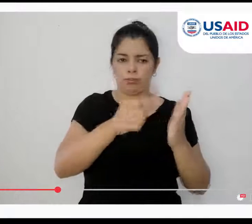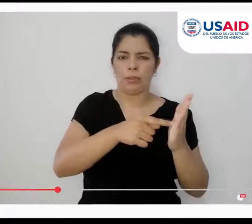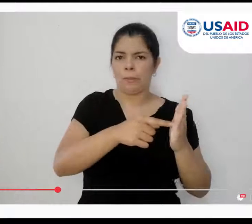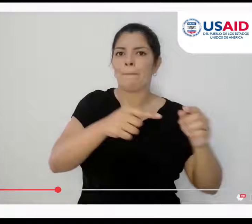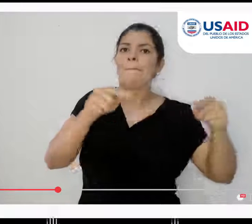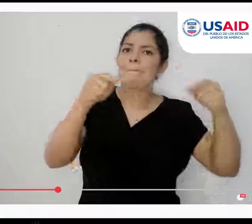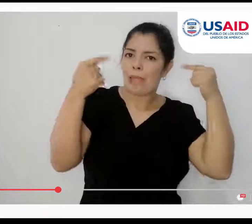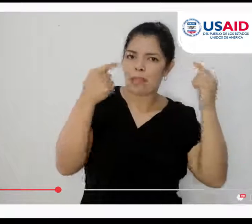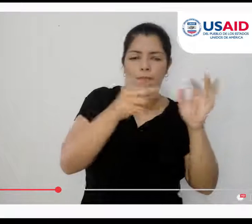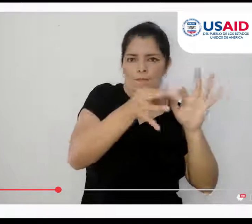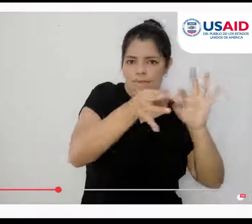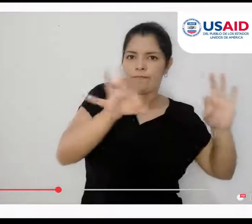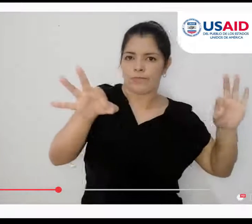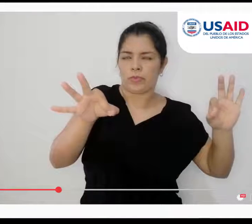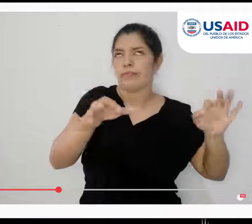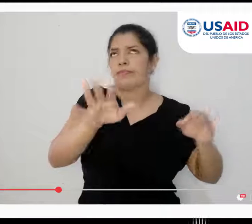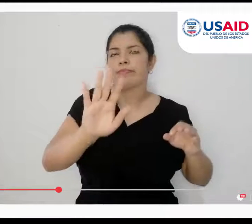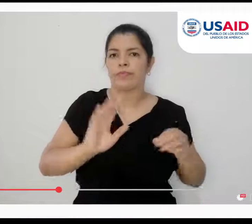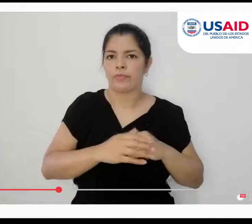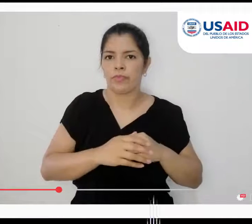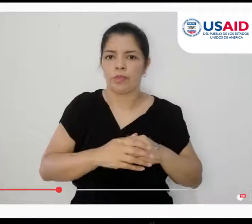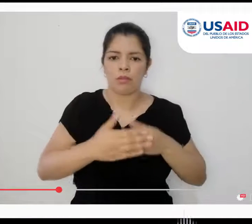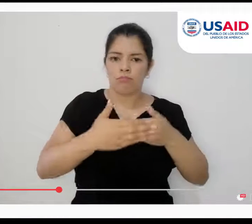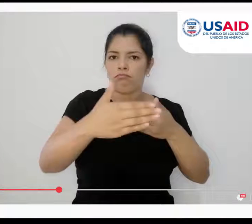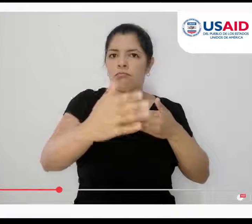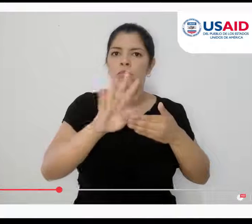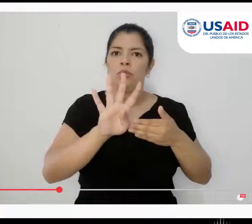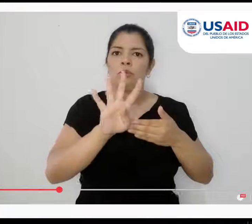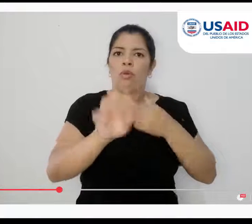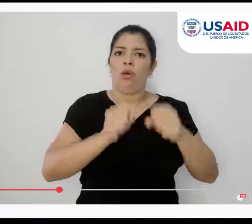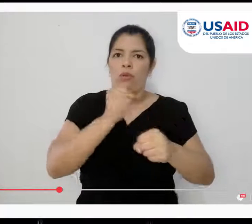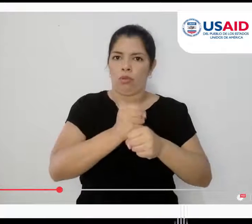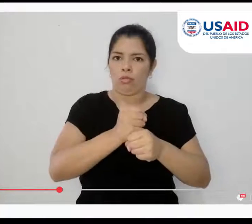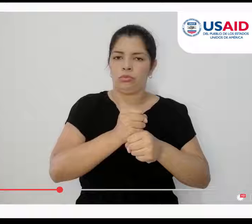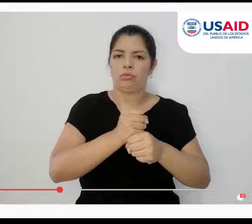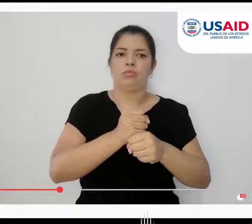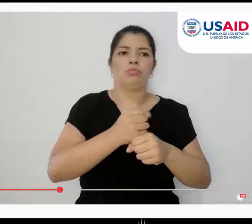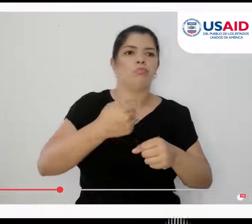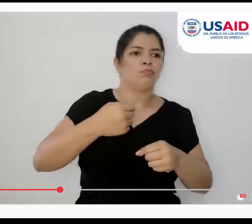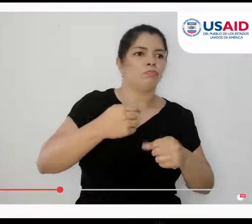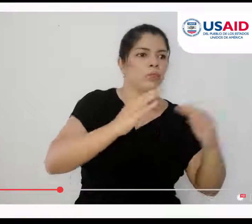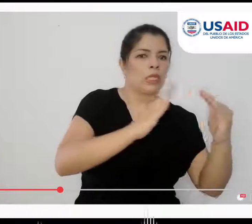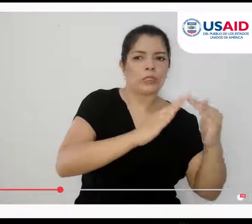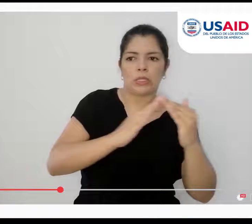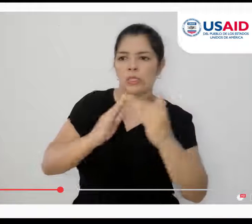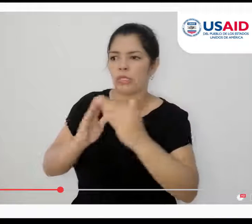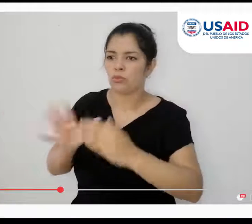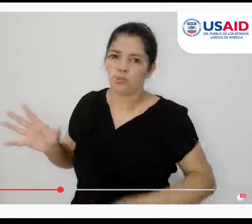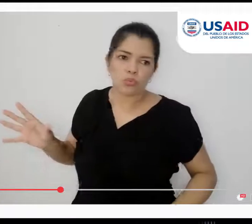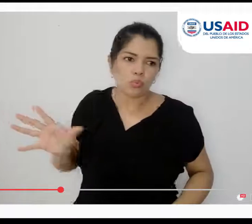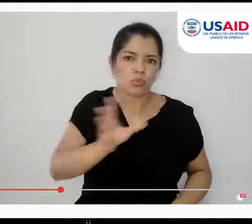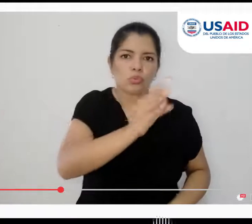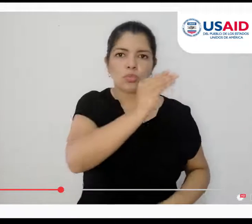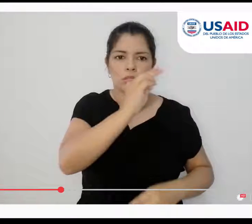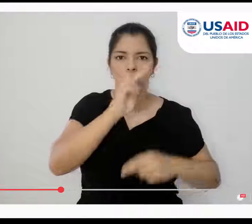ejemplo, vamos a generar en este cuatrienio, todas las viviendas deberían construirse con